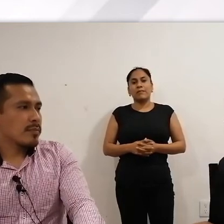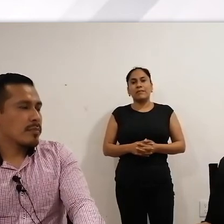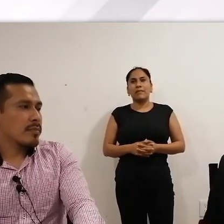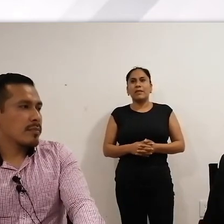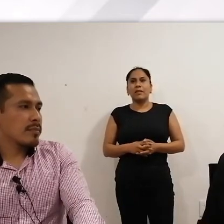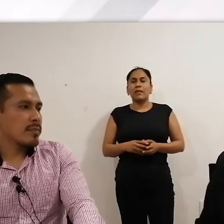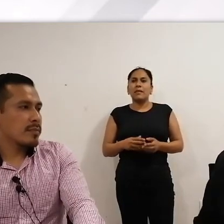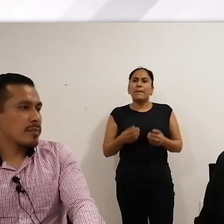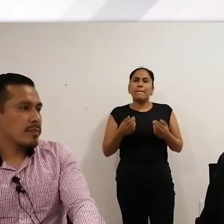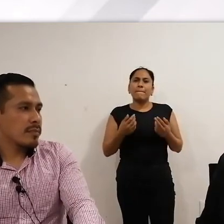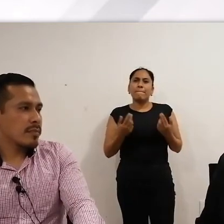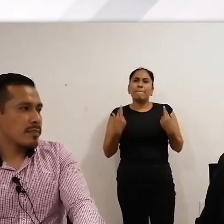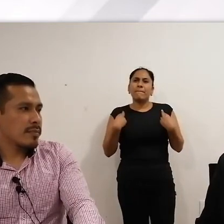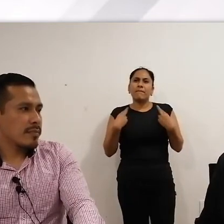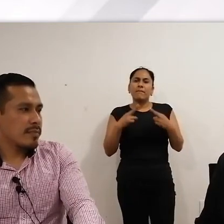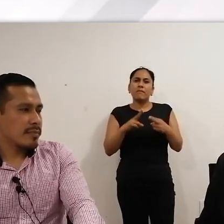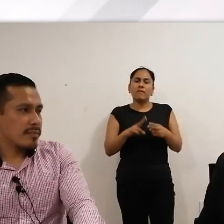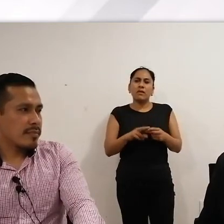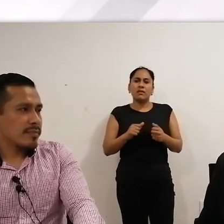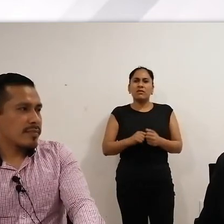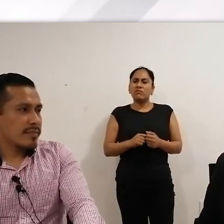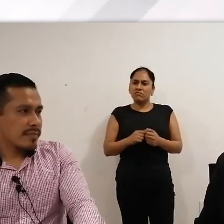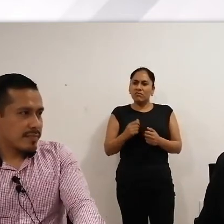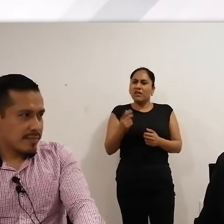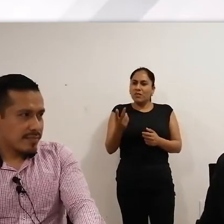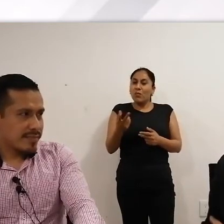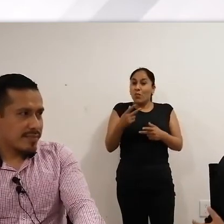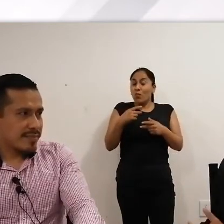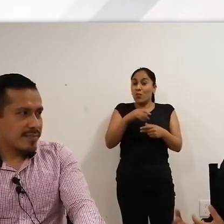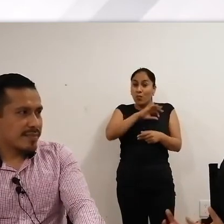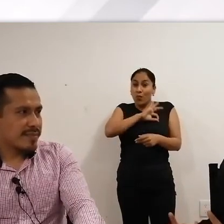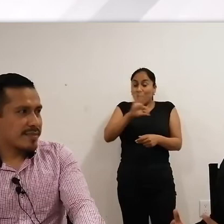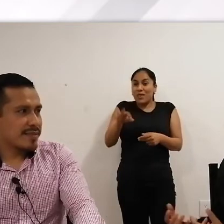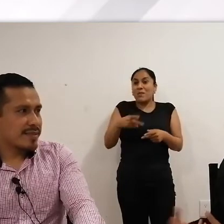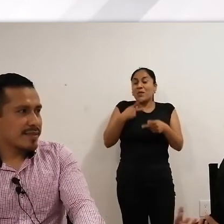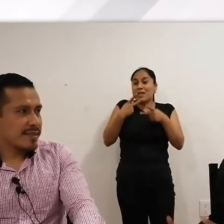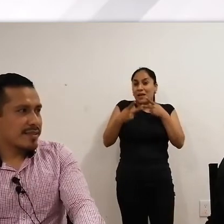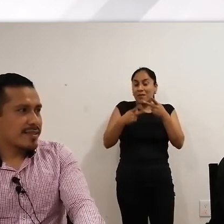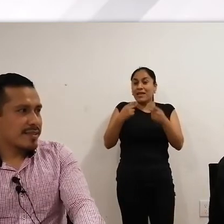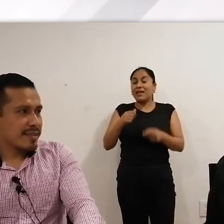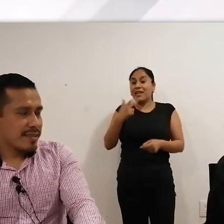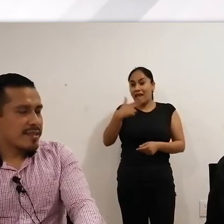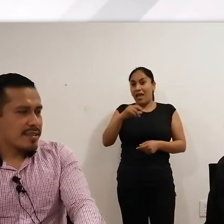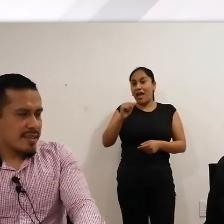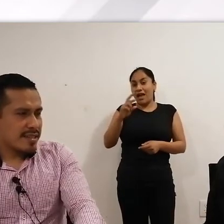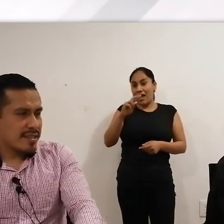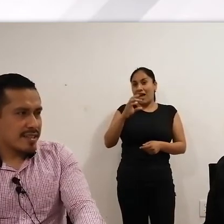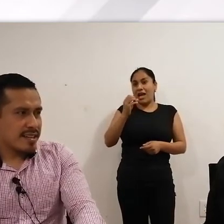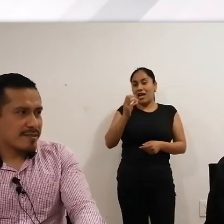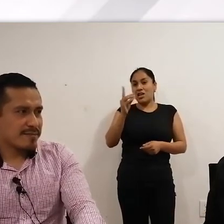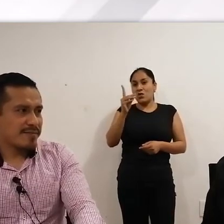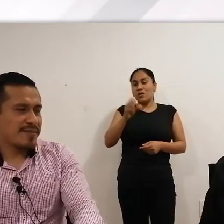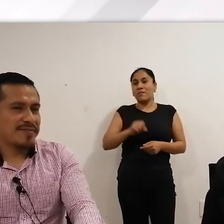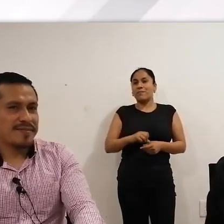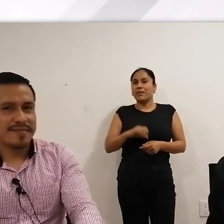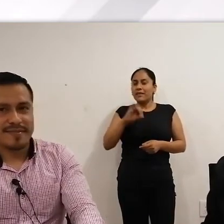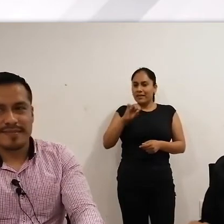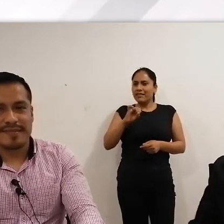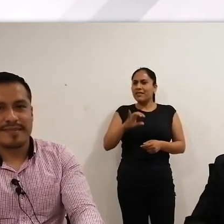¿Le parece bien si llamamos a Harold y nos platica un poco cómo ha sido el proceso con él? Sí, claro.